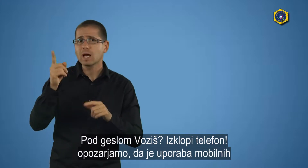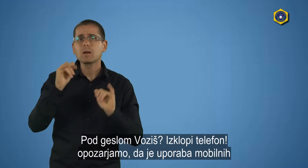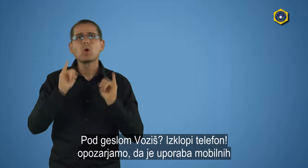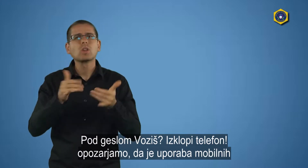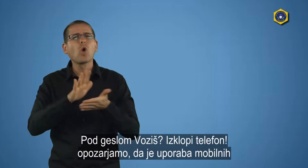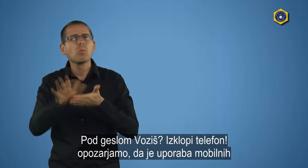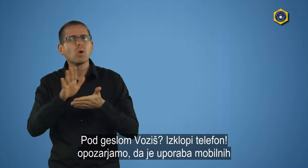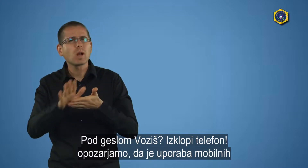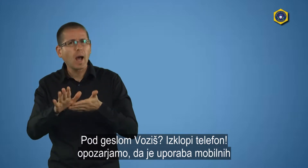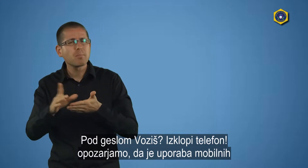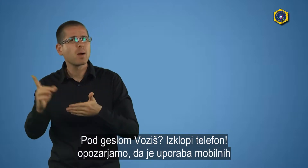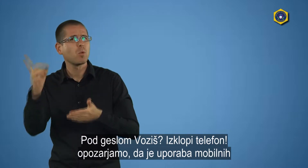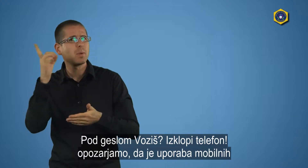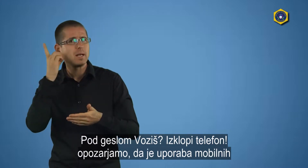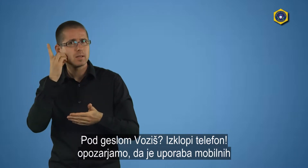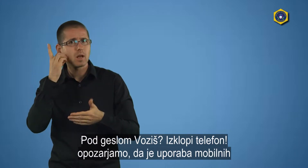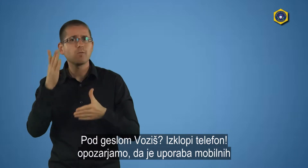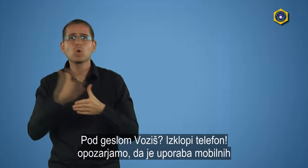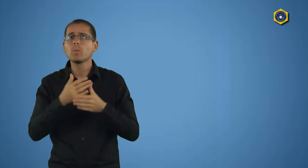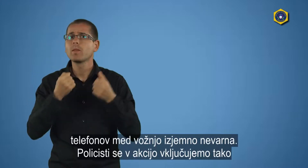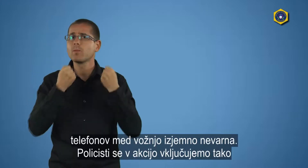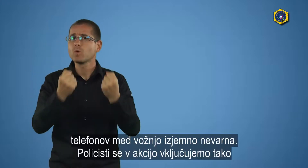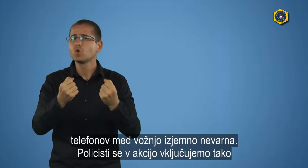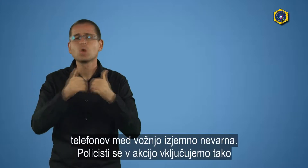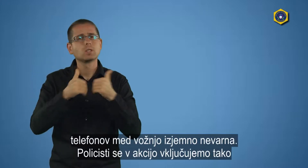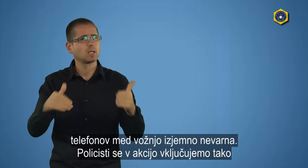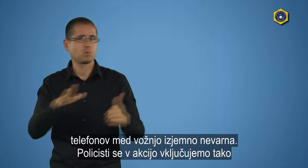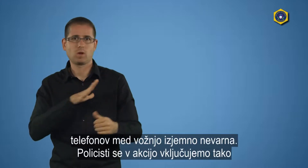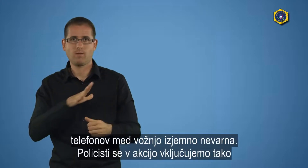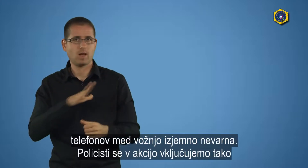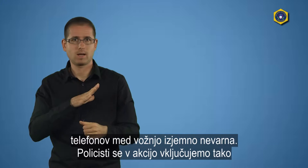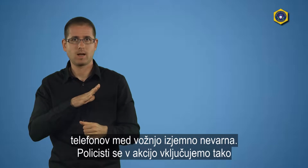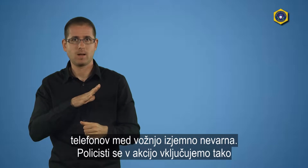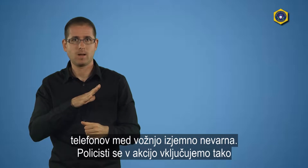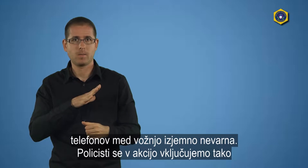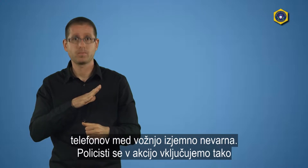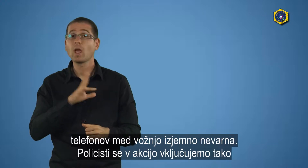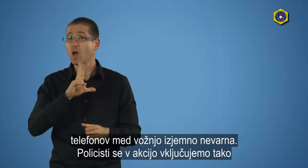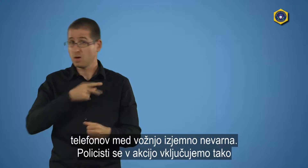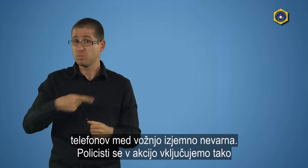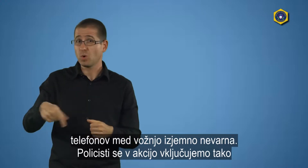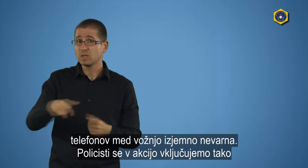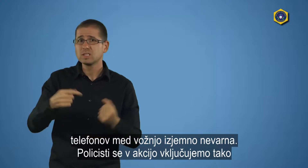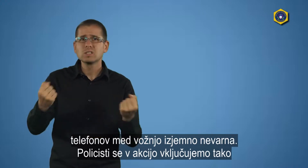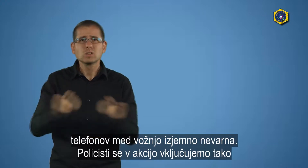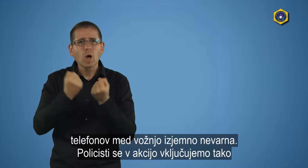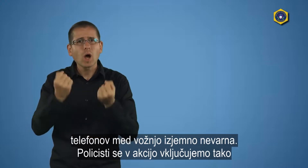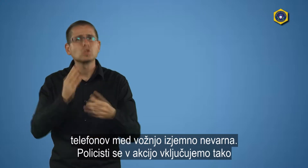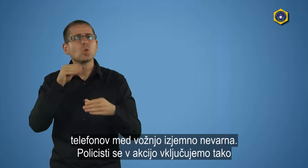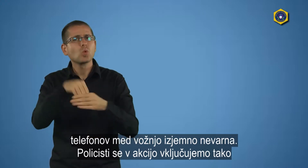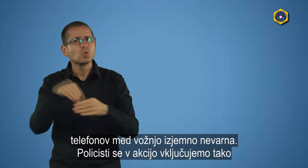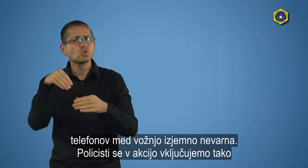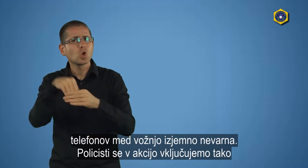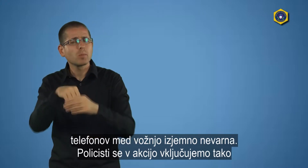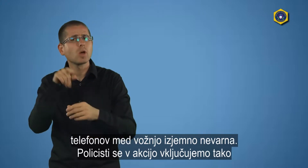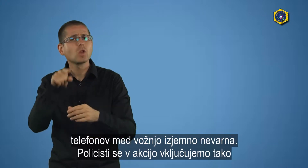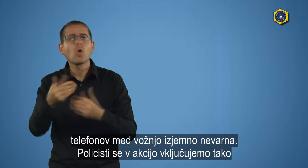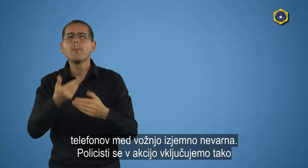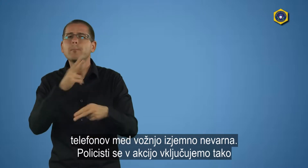Opozarjamo, da je uporaba mobilnih telefonov med vožnjo izjemno nevarna. Policisti se v akcijo vključujemo tako s